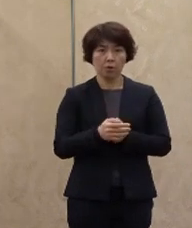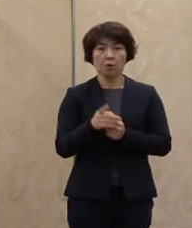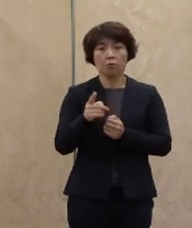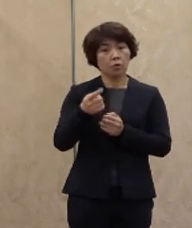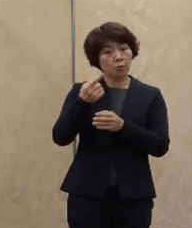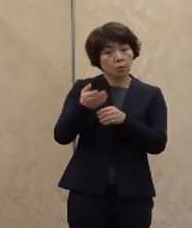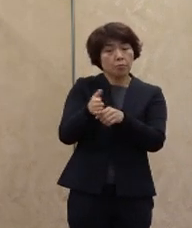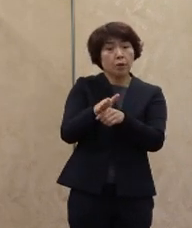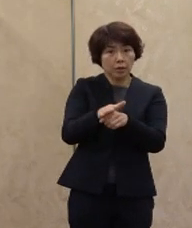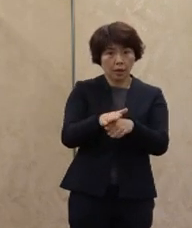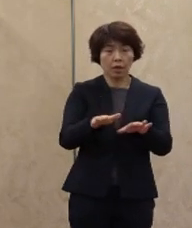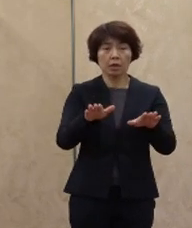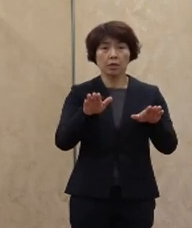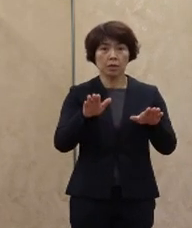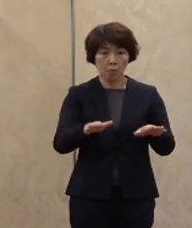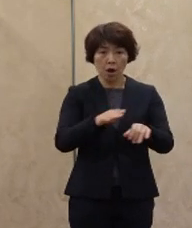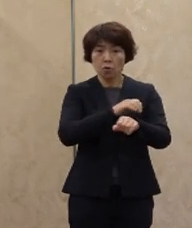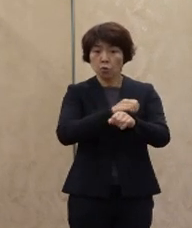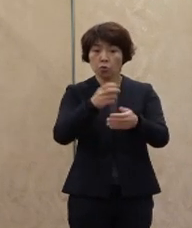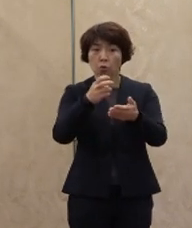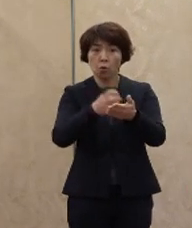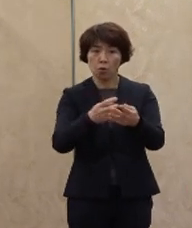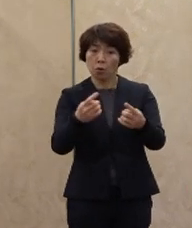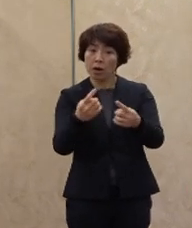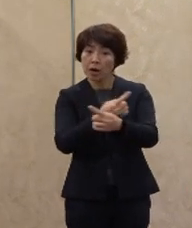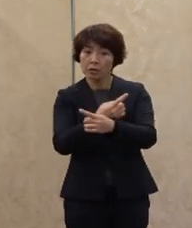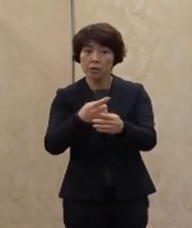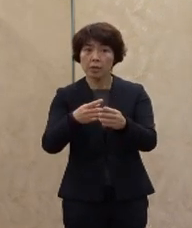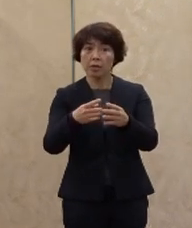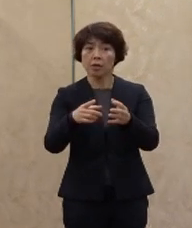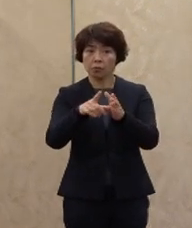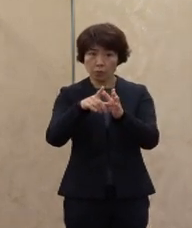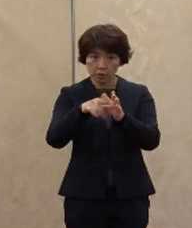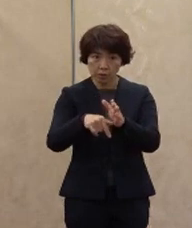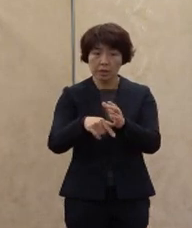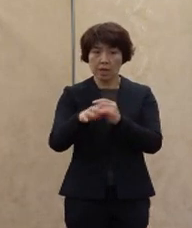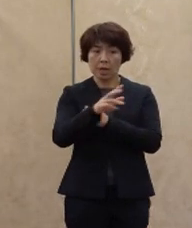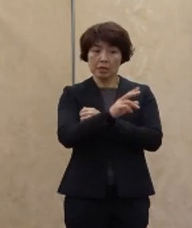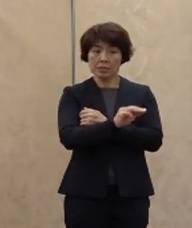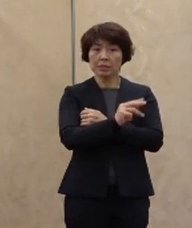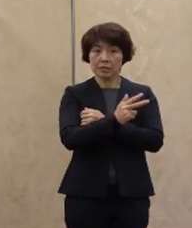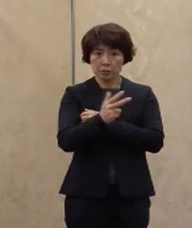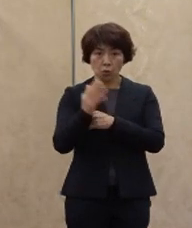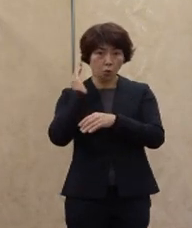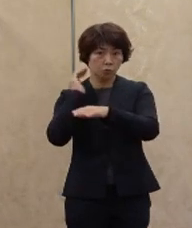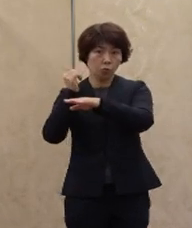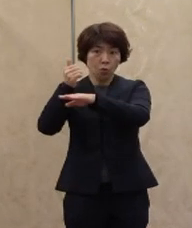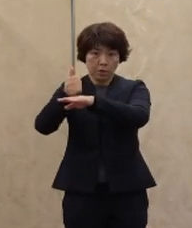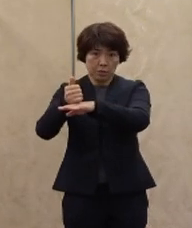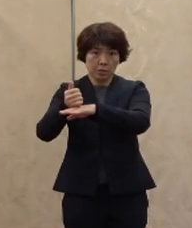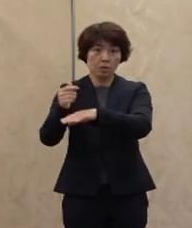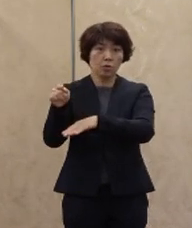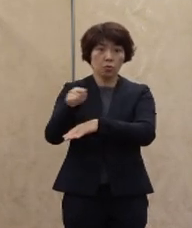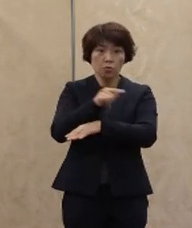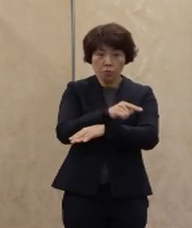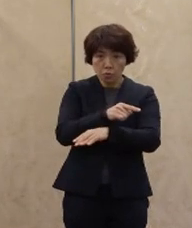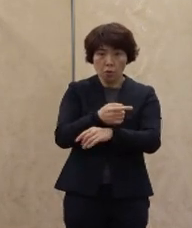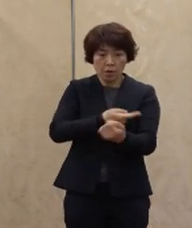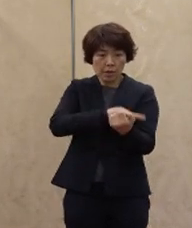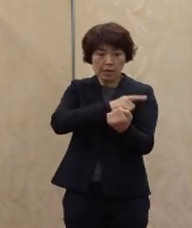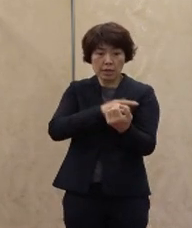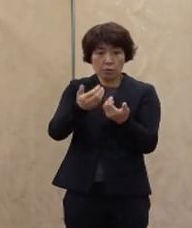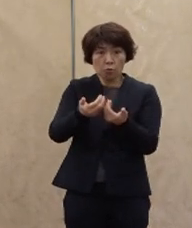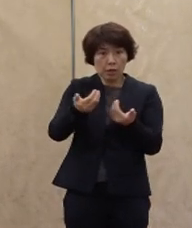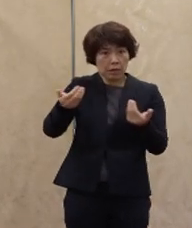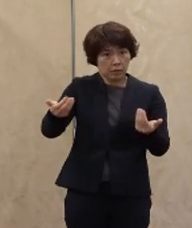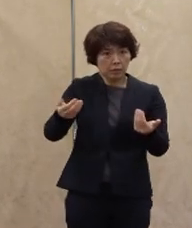て、今特措法の改正の際にその知事と総理の権限の整理という意味ではどこを改正して